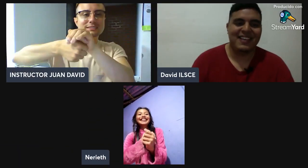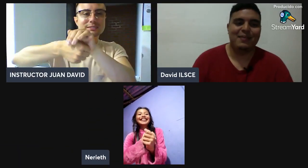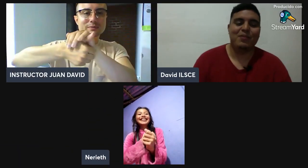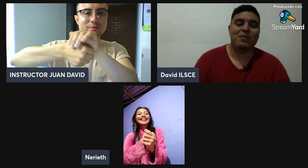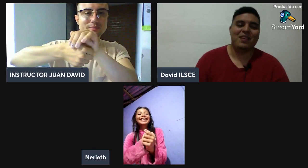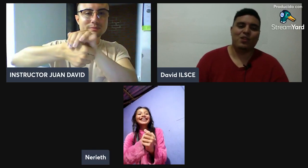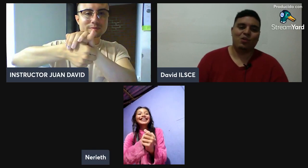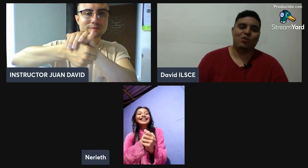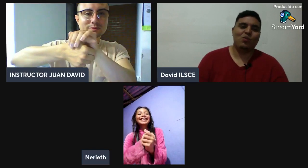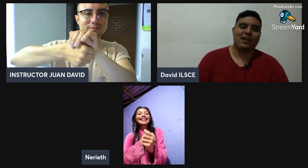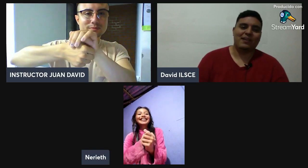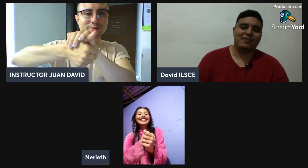Muy bien, tortuga.